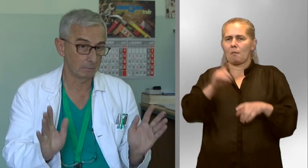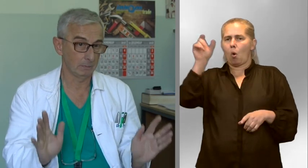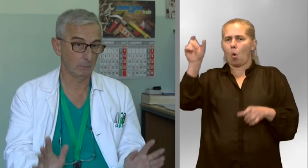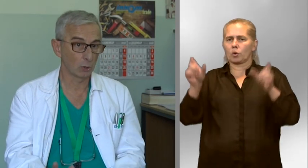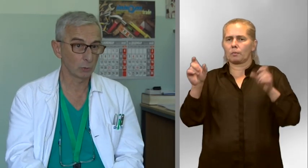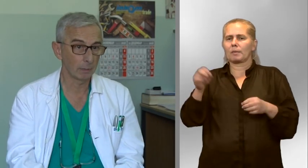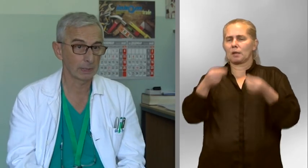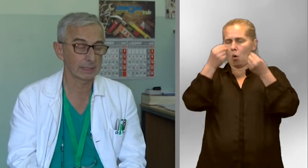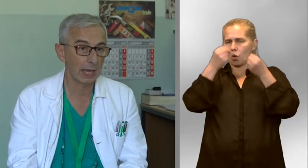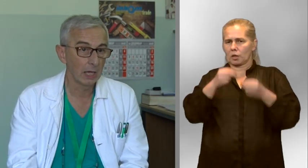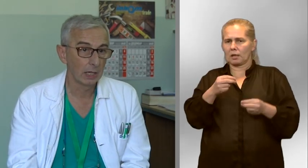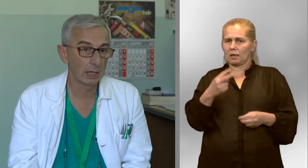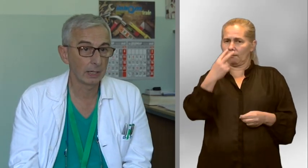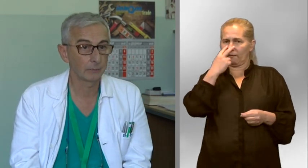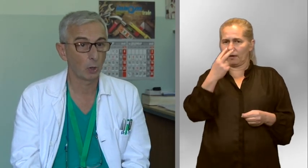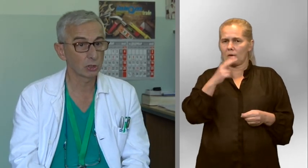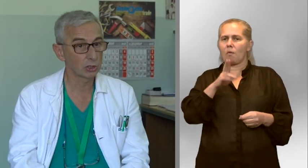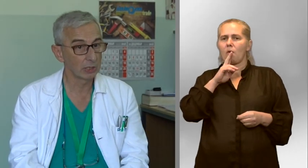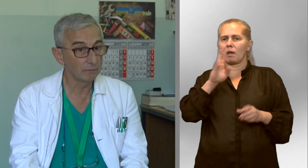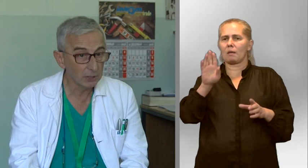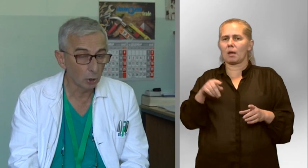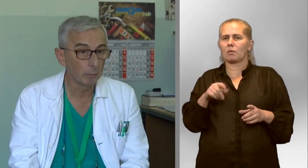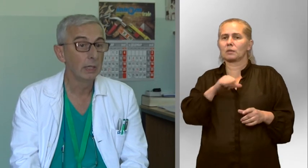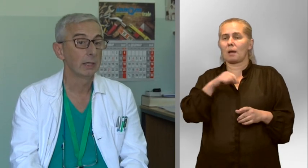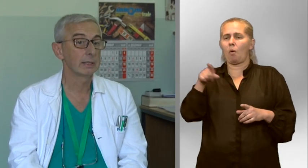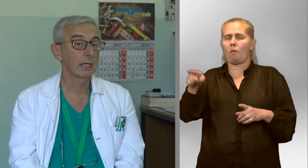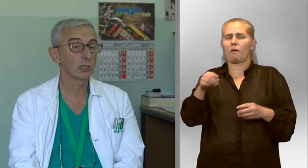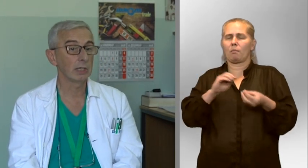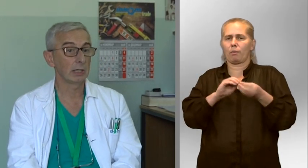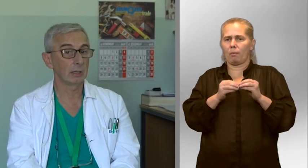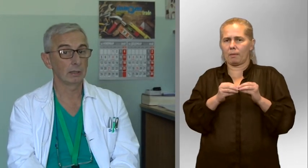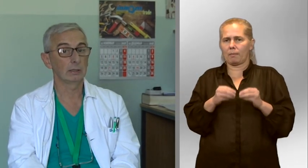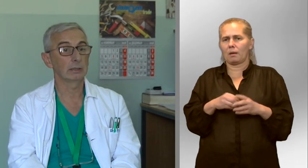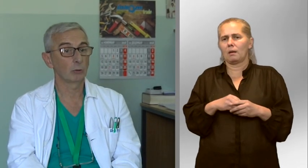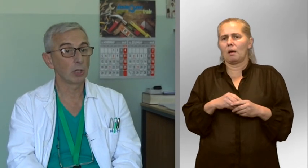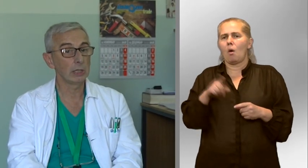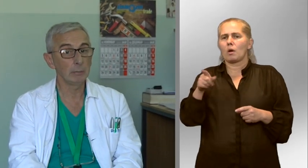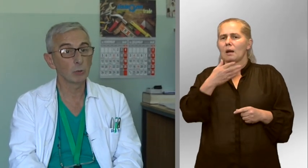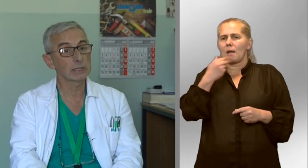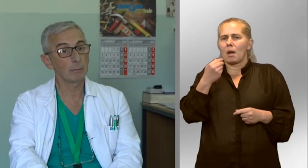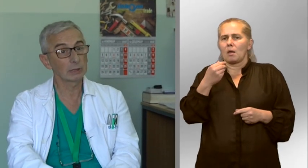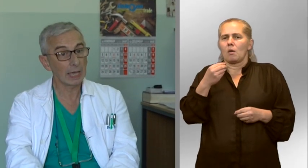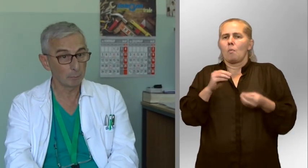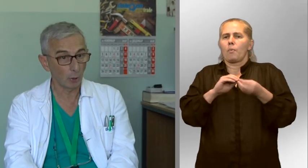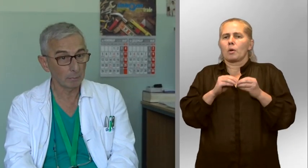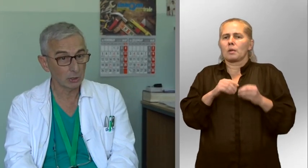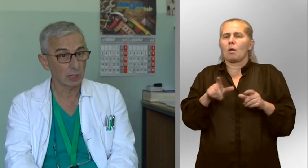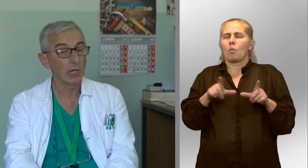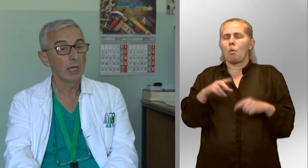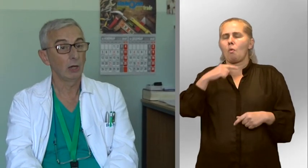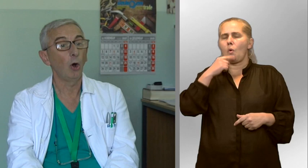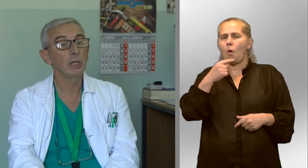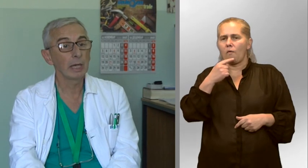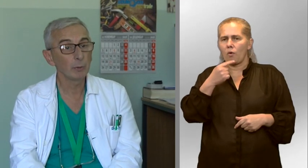izvinjavam osobama sa oštećenim vidom, znači, koji imaju samo taj